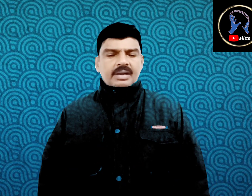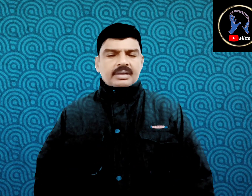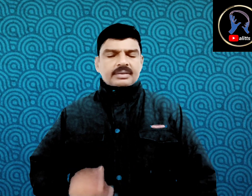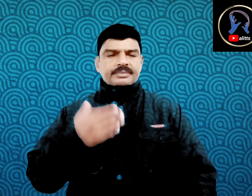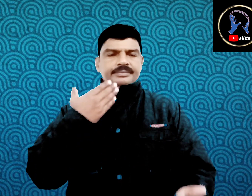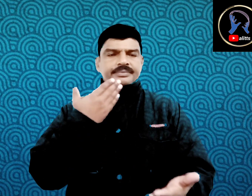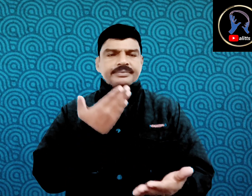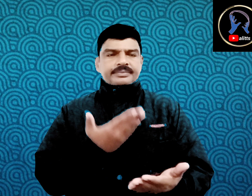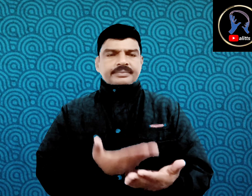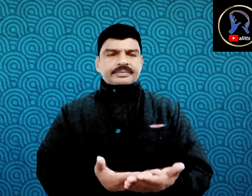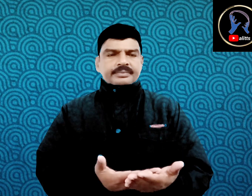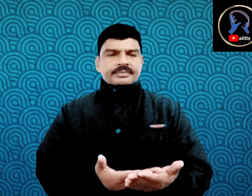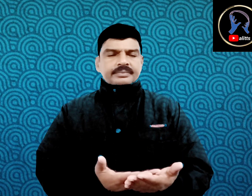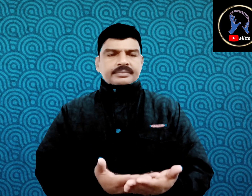हारना